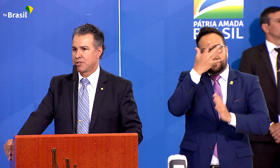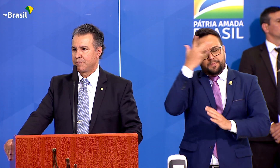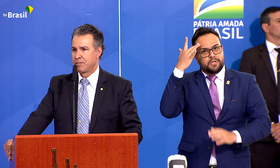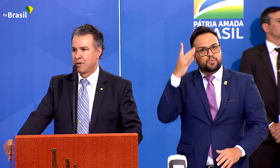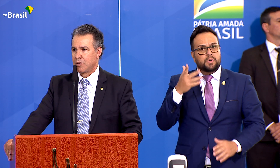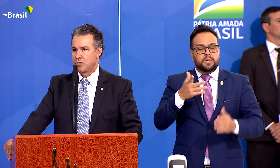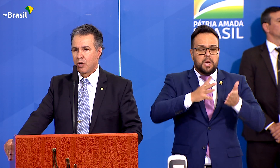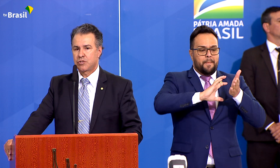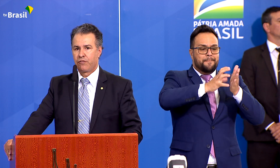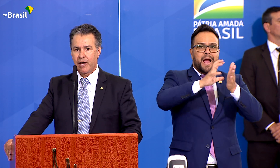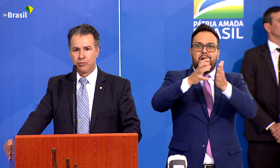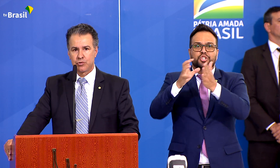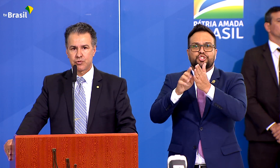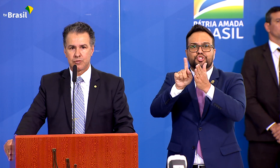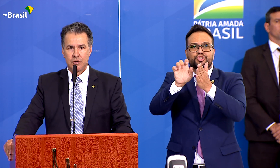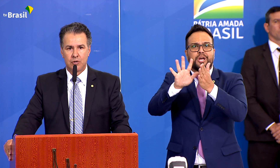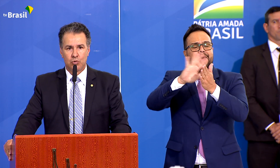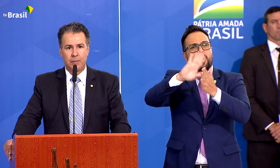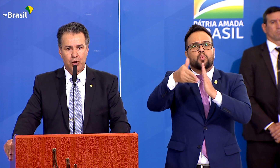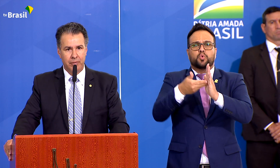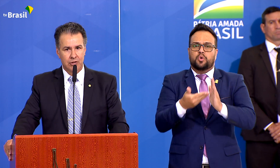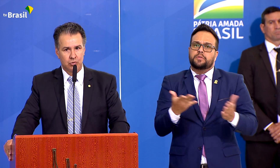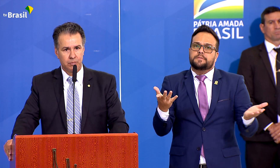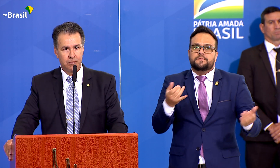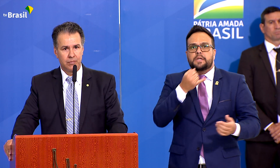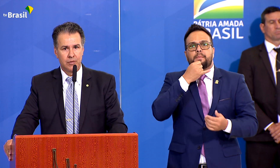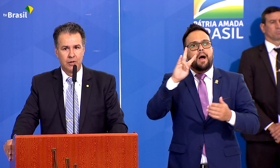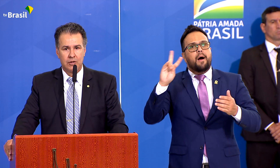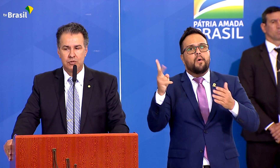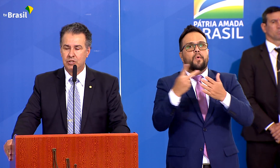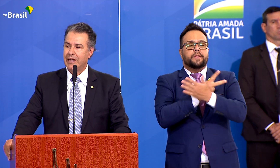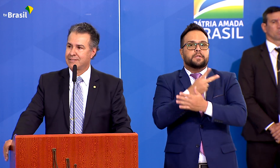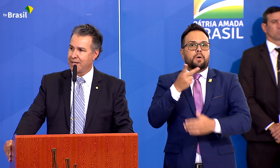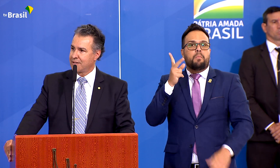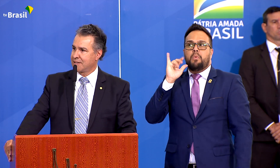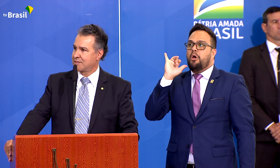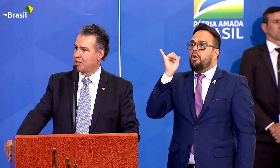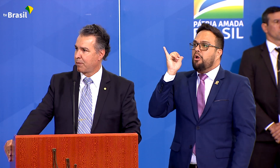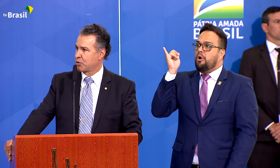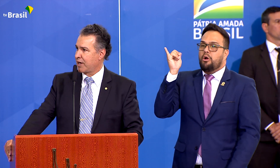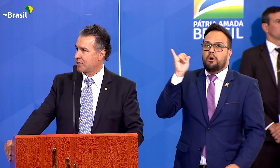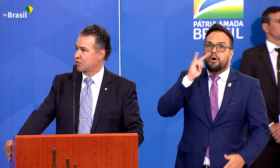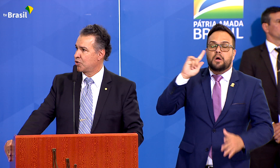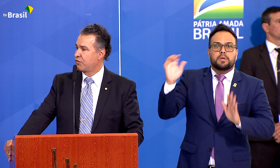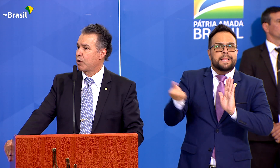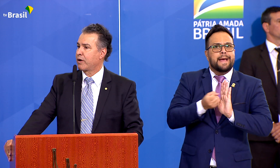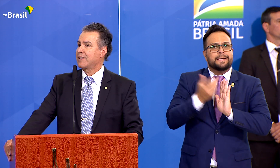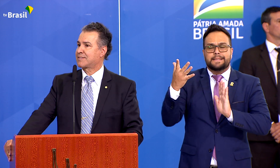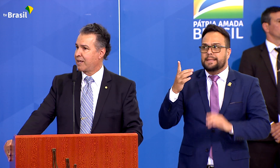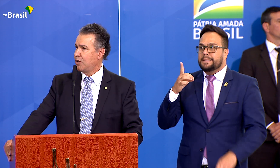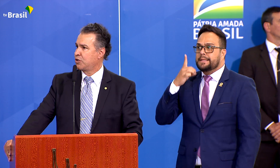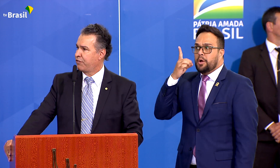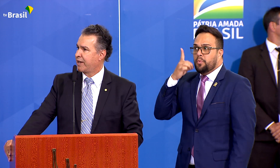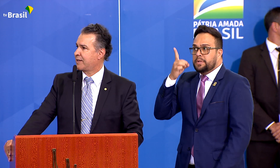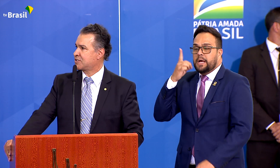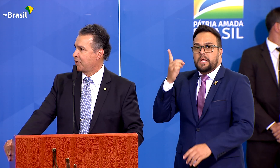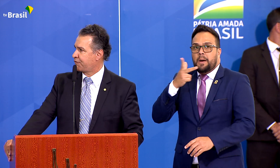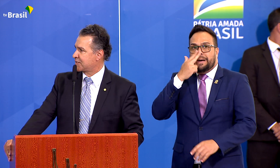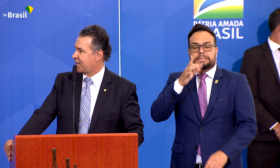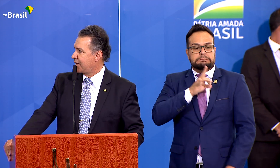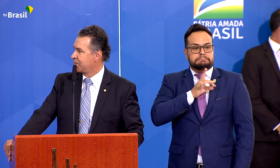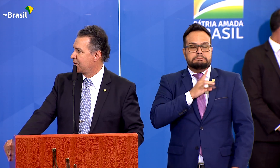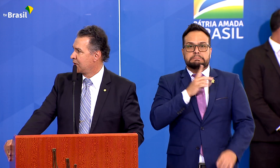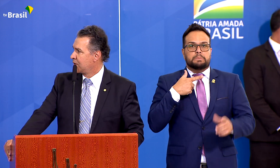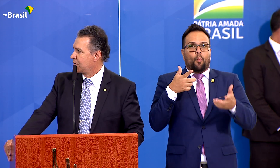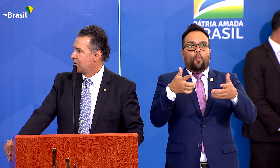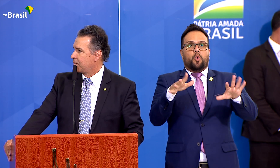infelizmente nós tivemos o depoimento de dezenas de Deputados que tiveram receio de vir